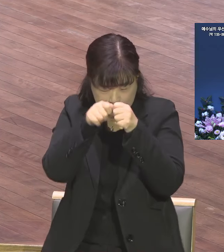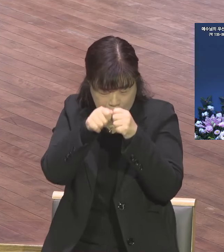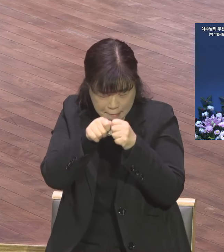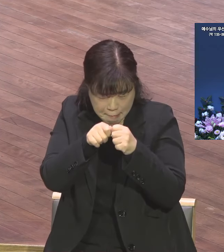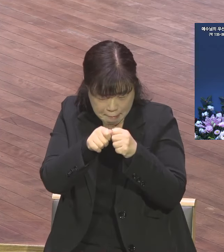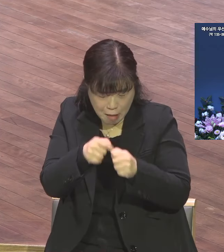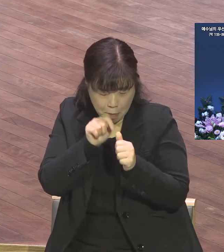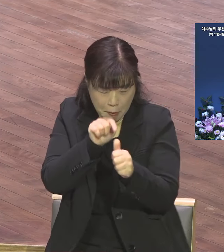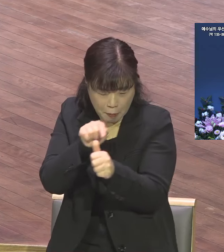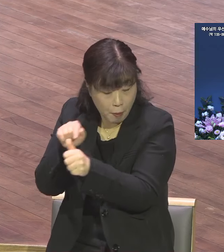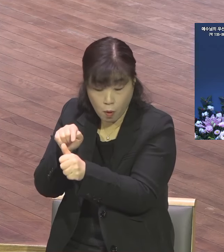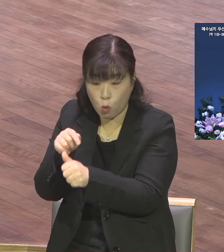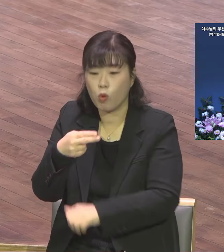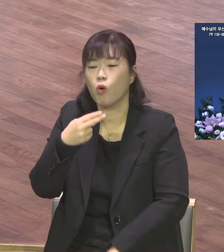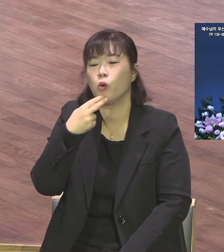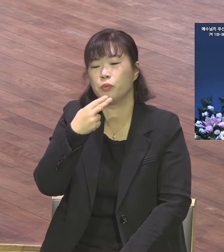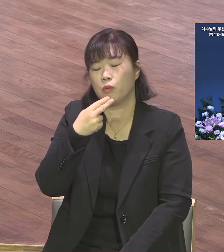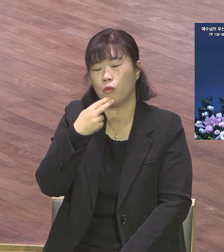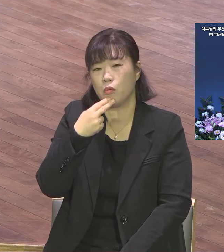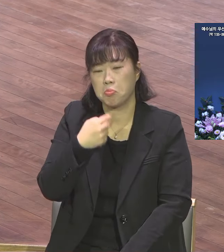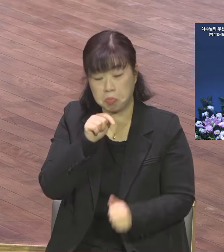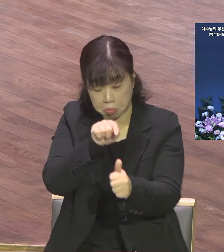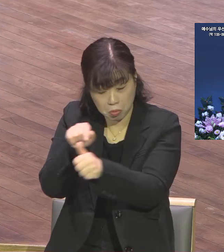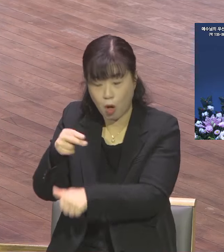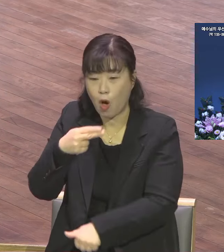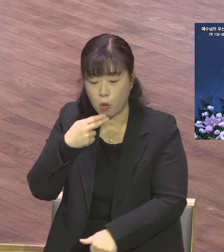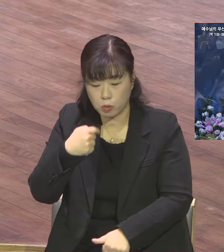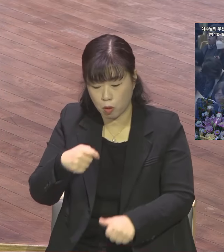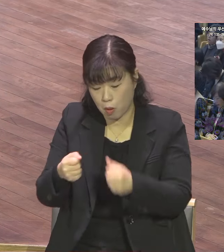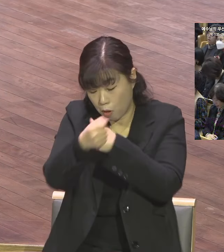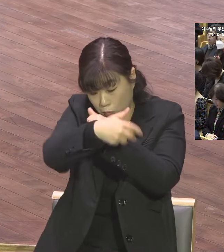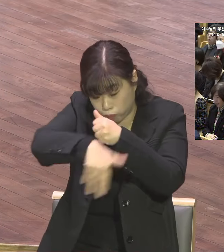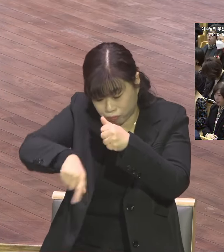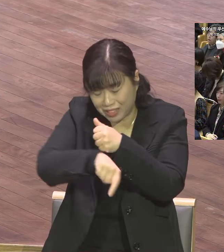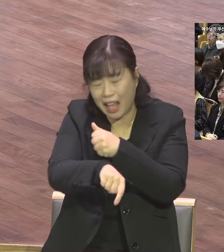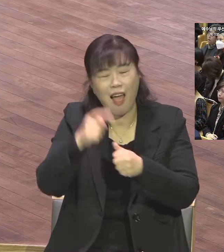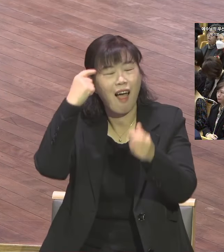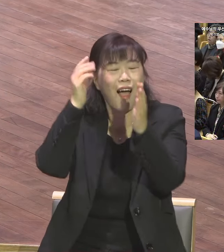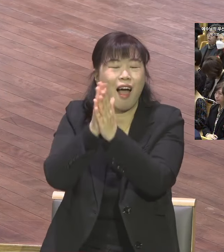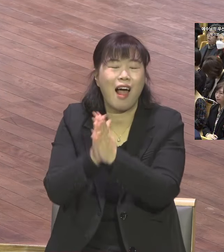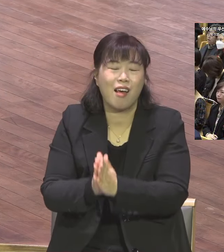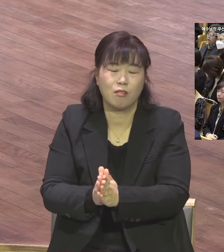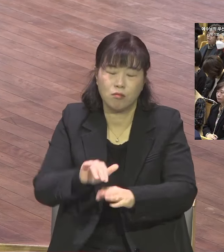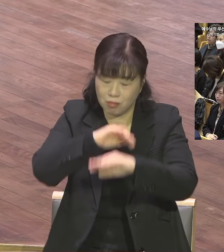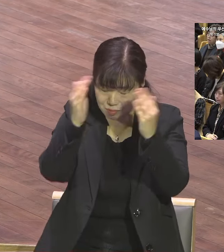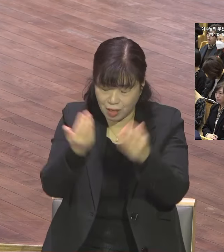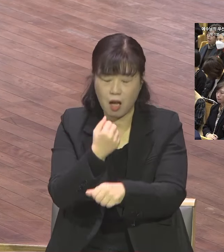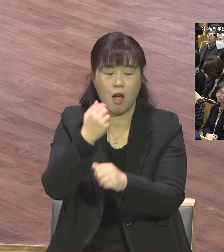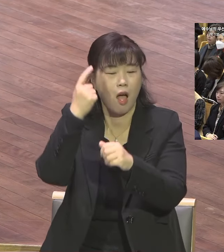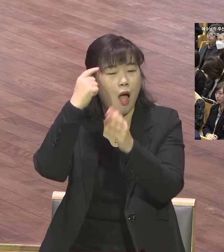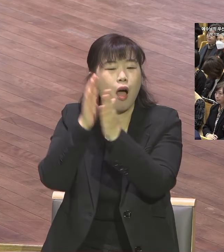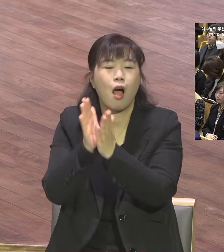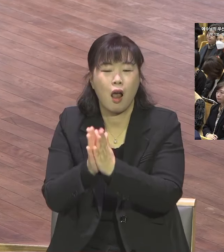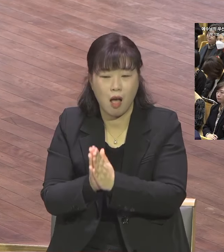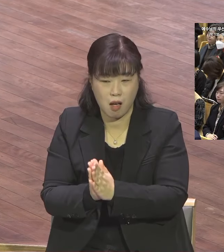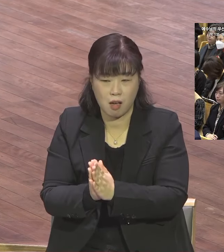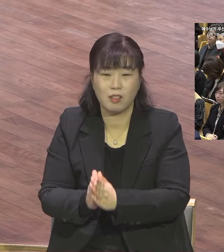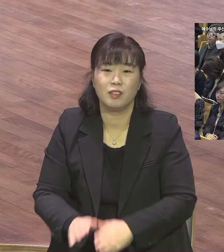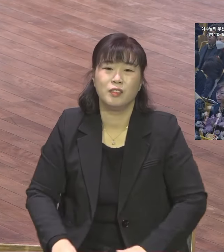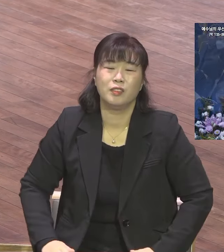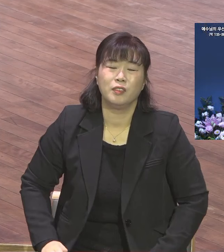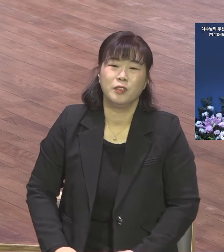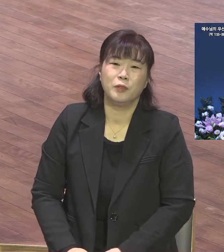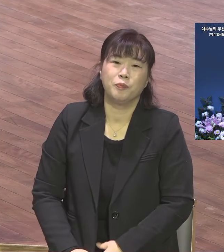전도도 여러분 신앙생활도 목회도 되어지는 것이다. 되어지는 거지요. 오늘 본문 통해 영계 모든